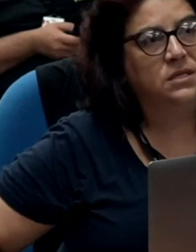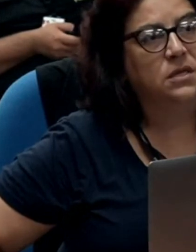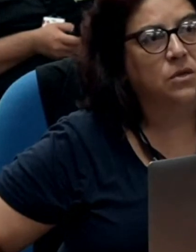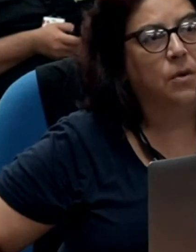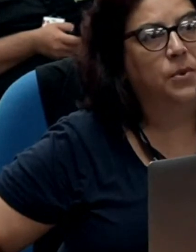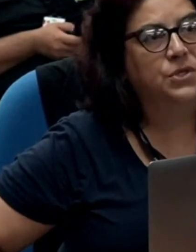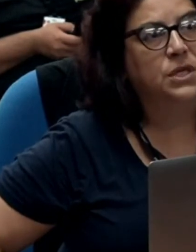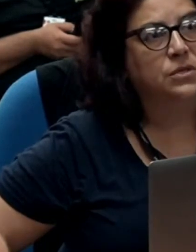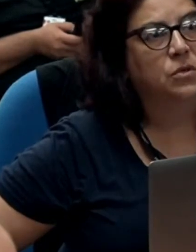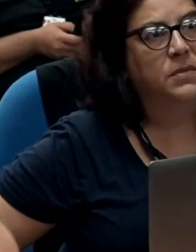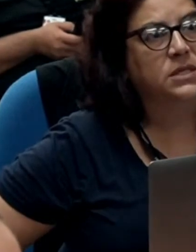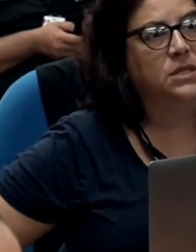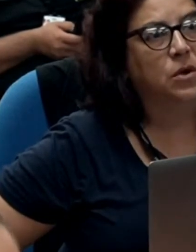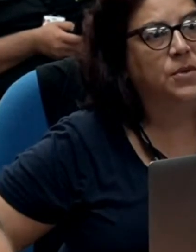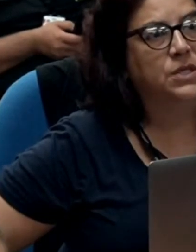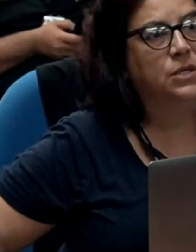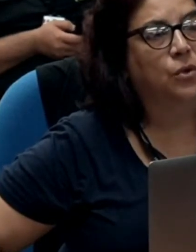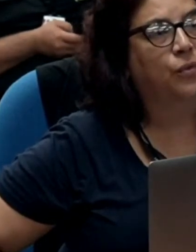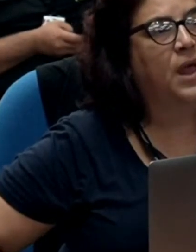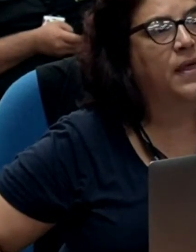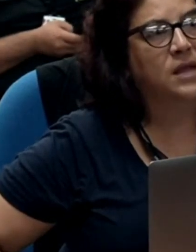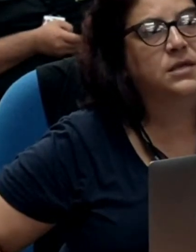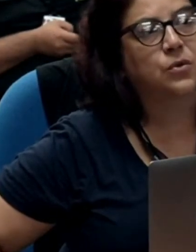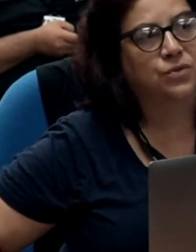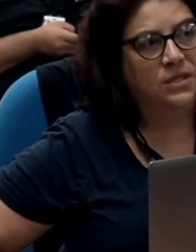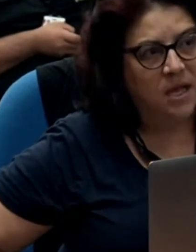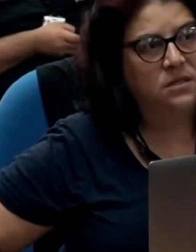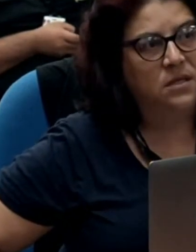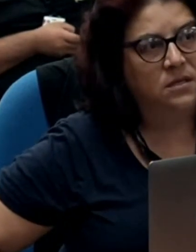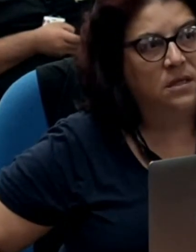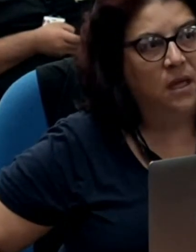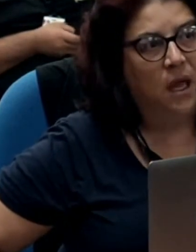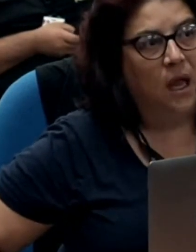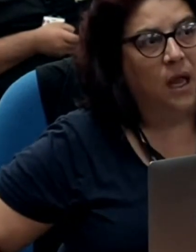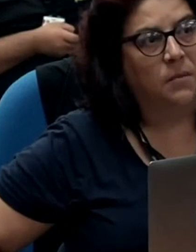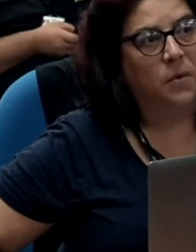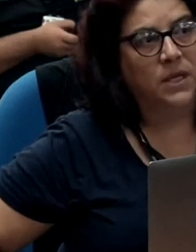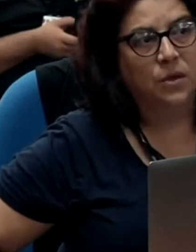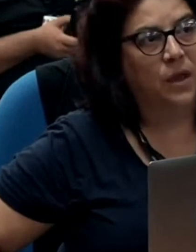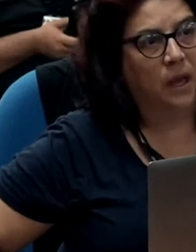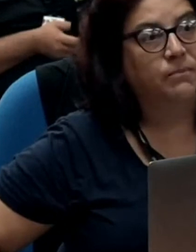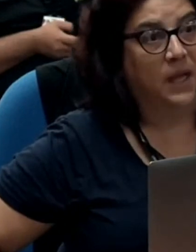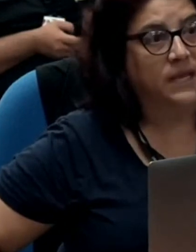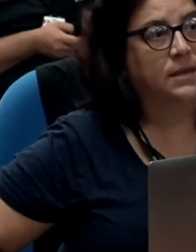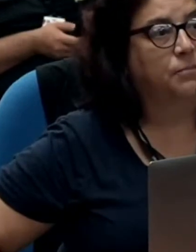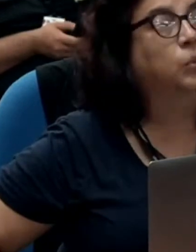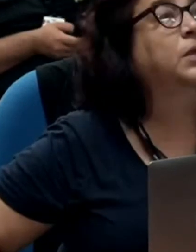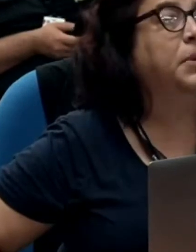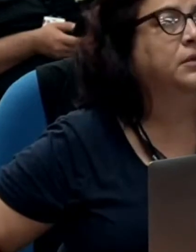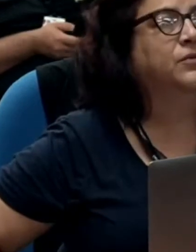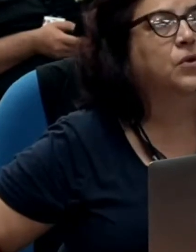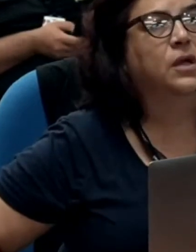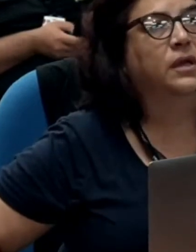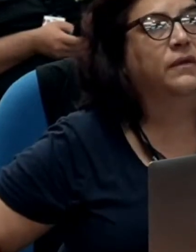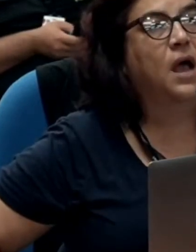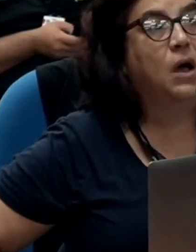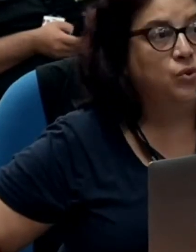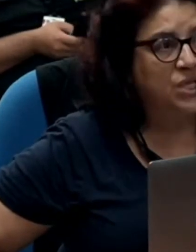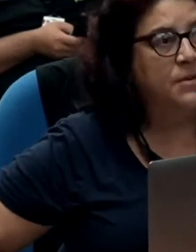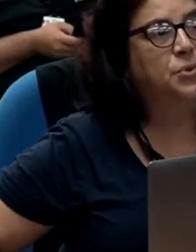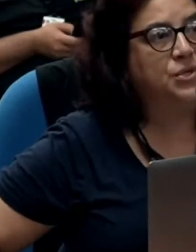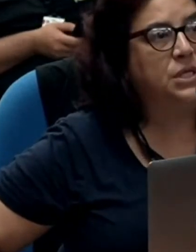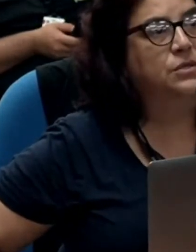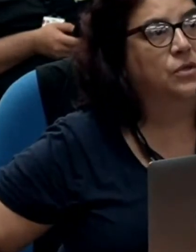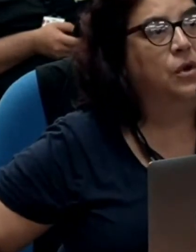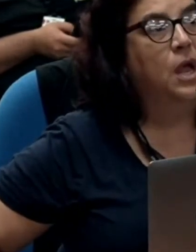un 75%, un 25%. Dadas las circunstancias, ¿es momento de que usted peticione que sea